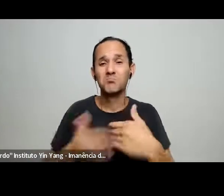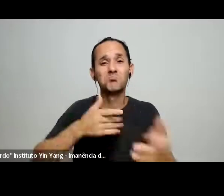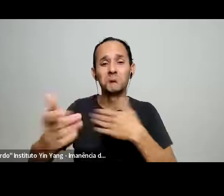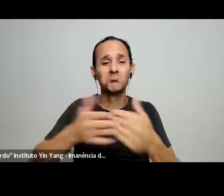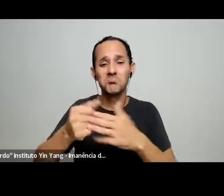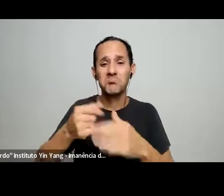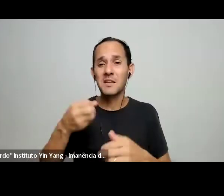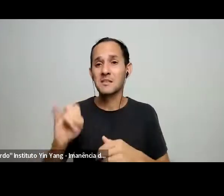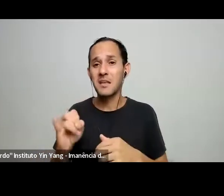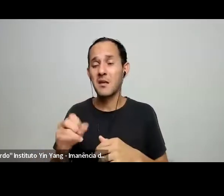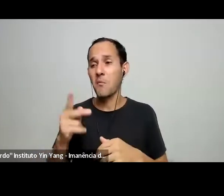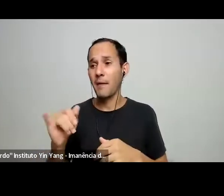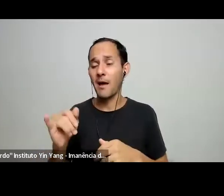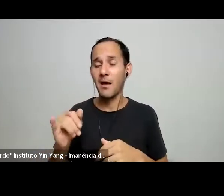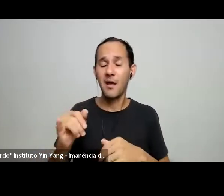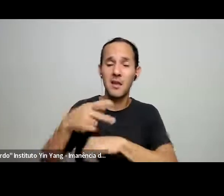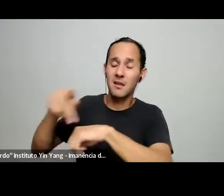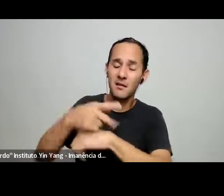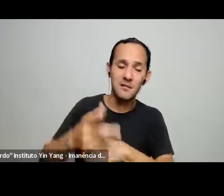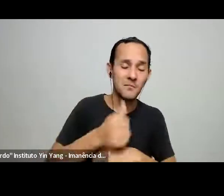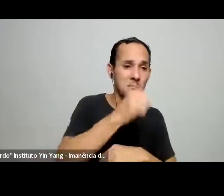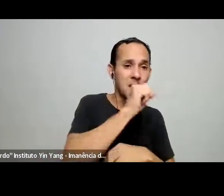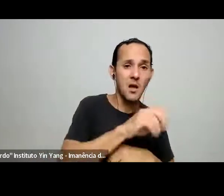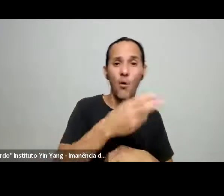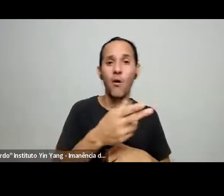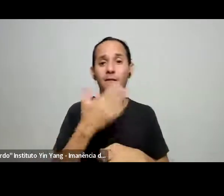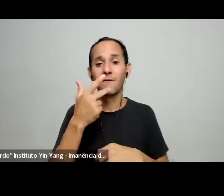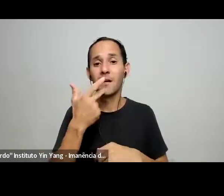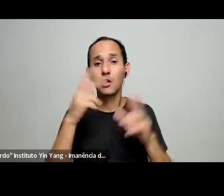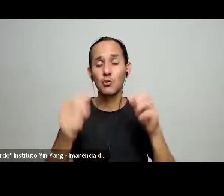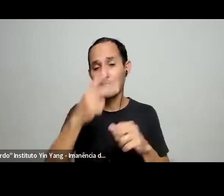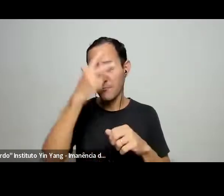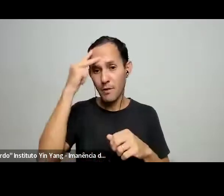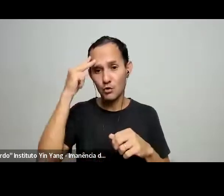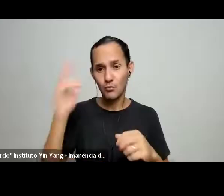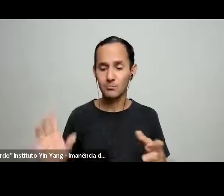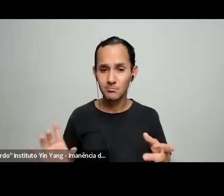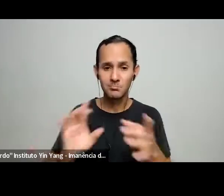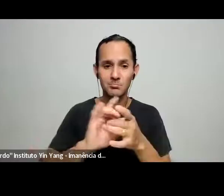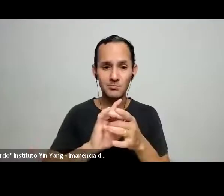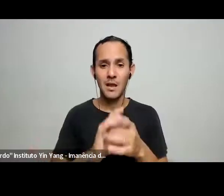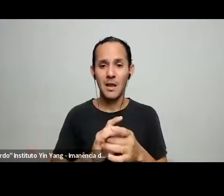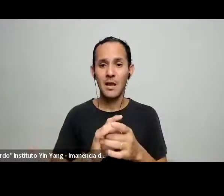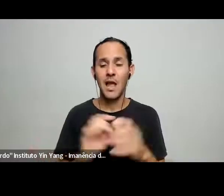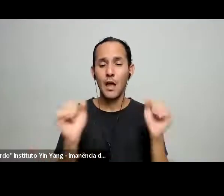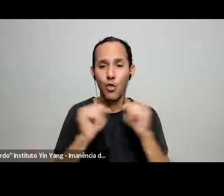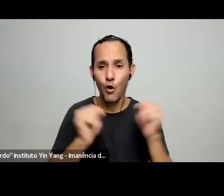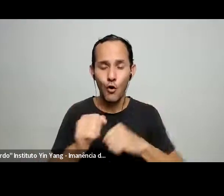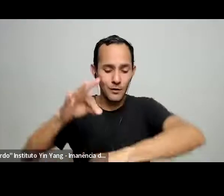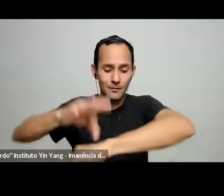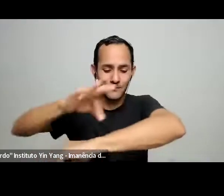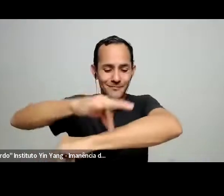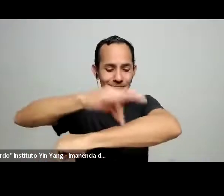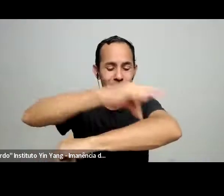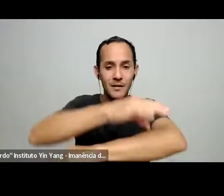quais delas sejam, quem já não ouviu falar ou já não ouviu falar de pessoas e amigos que adorou a acupuntura, homeopatia,